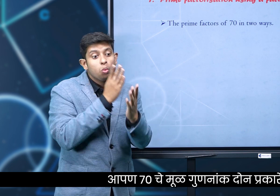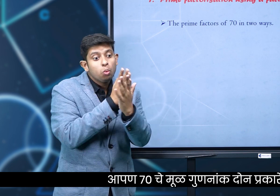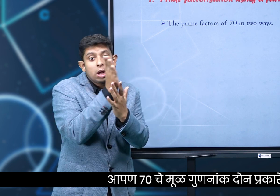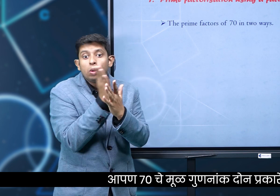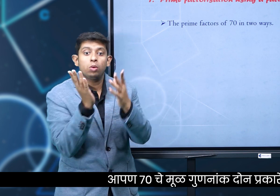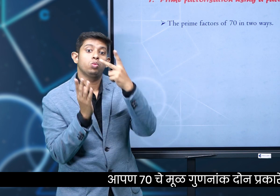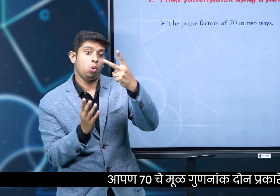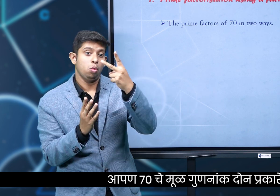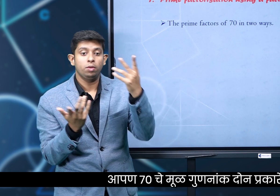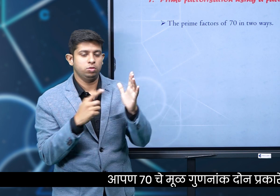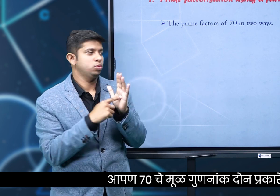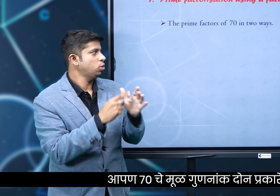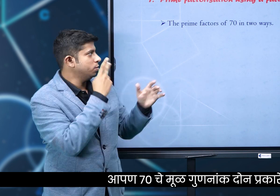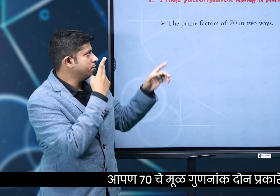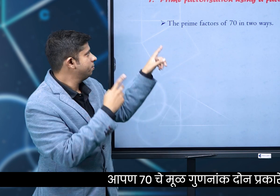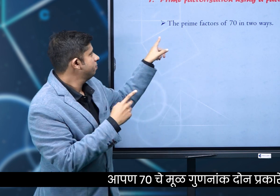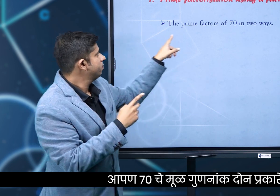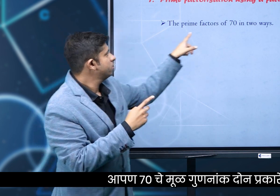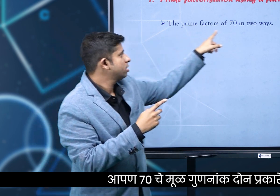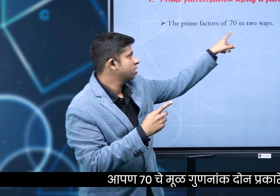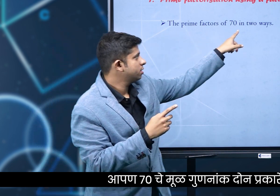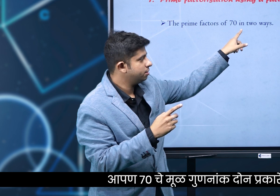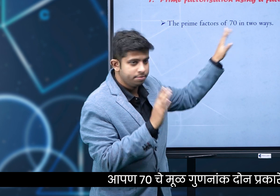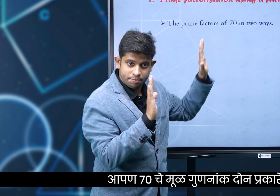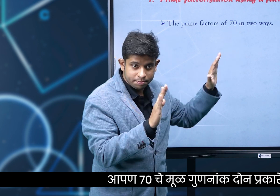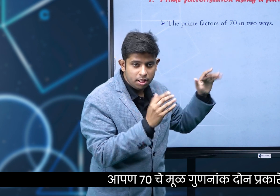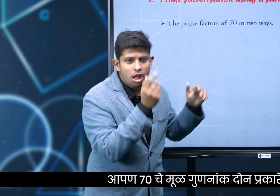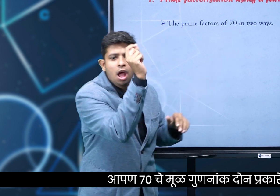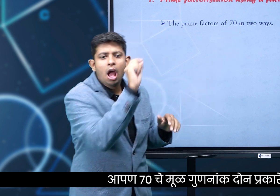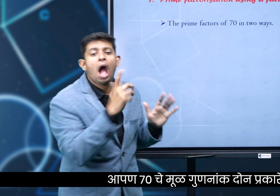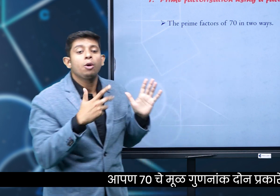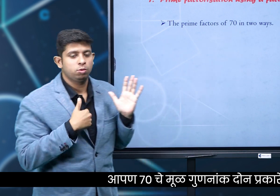आपण 70 मूळ गुणांकन दोन प्रकारे शोधू शकतो.